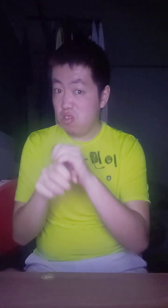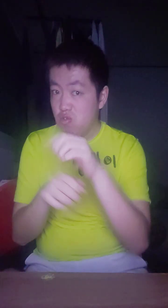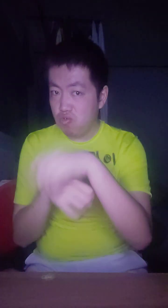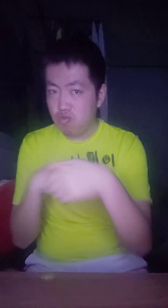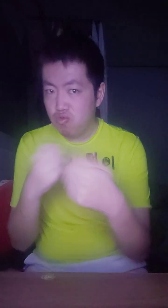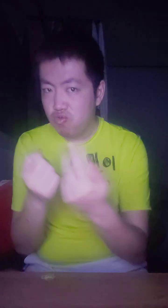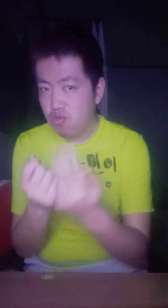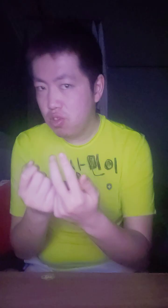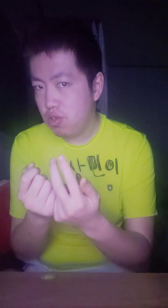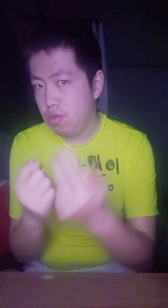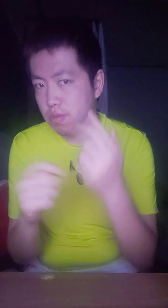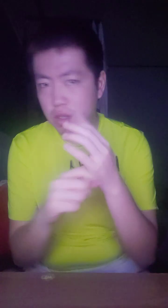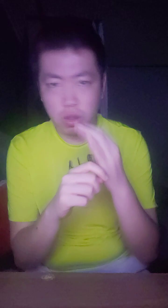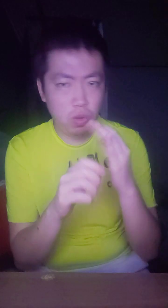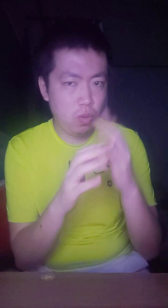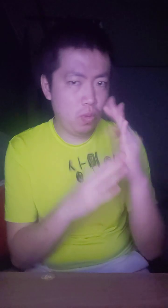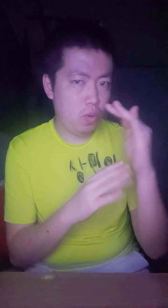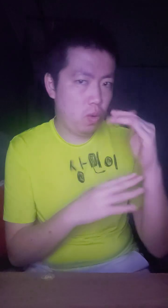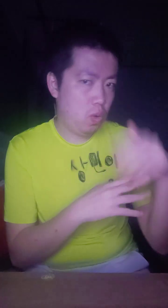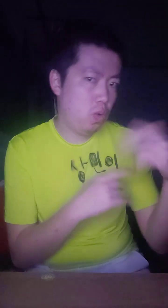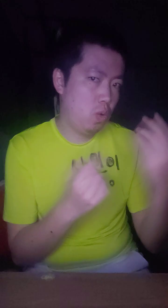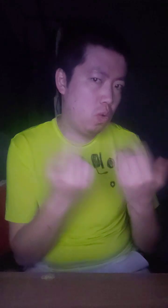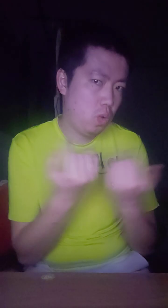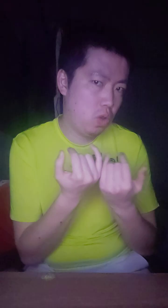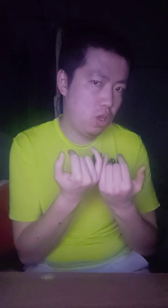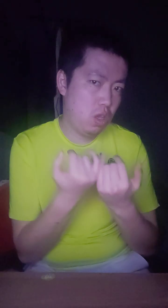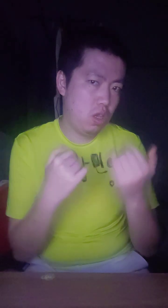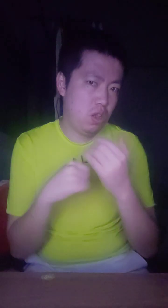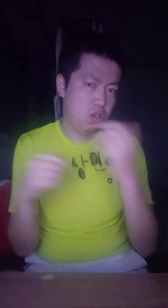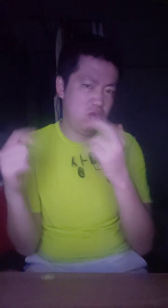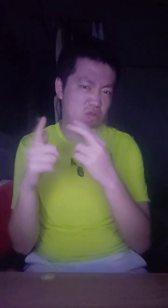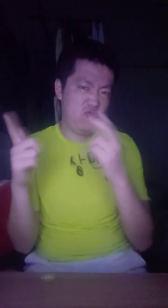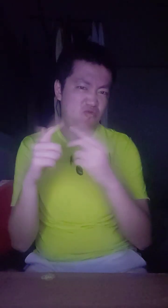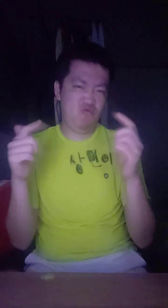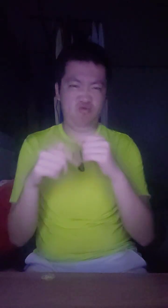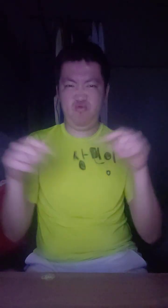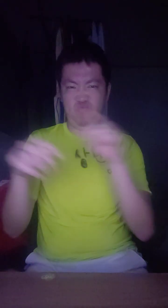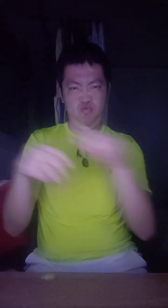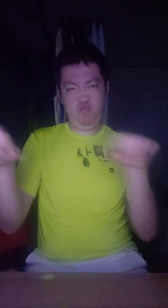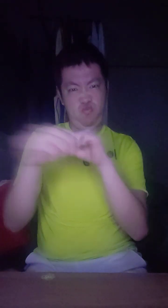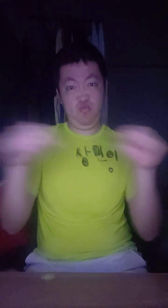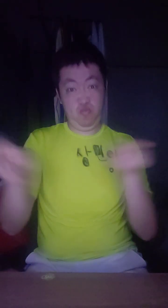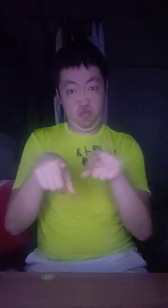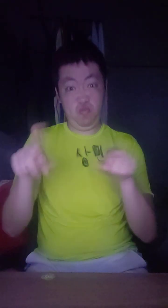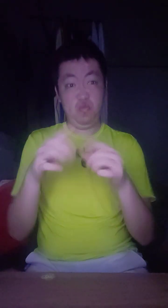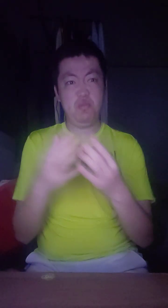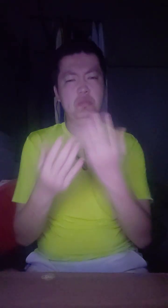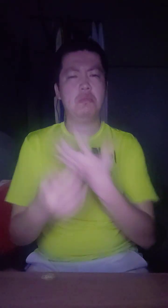진행 중이지만 피해 학생은 언제든 학교 주변에서 가해 학생을 만날 수 있다는 두려움에 떨고